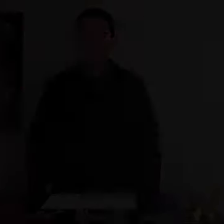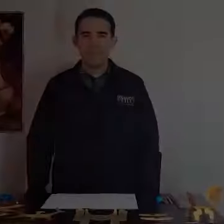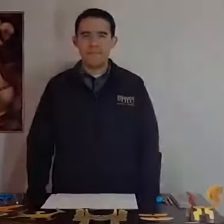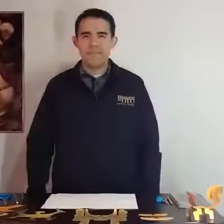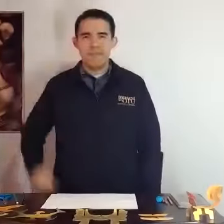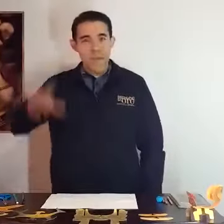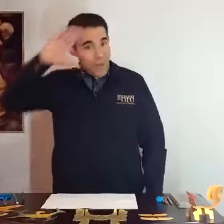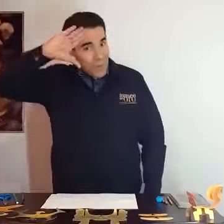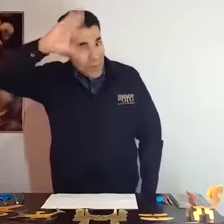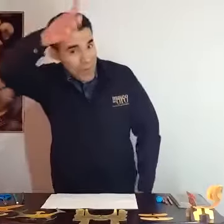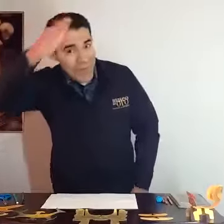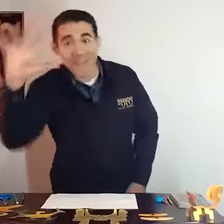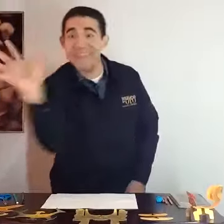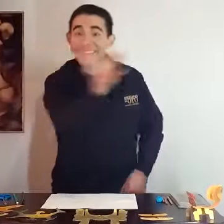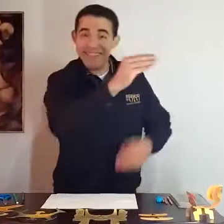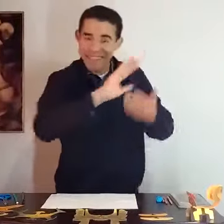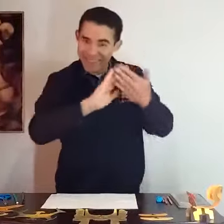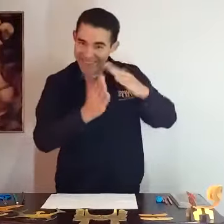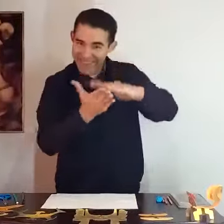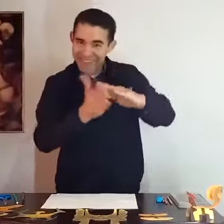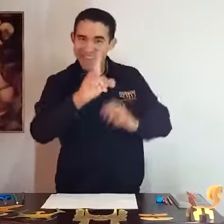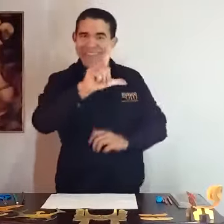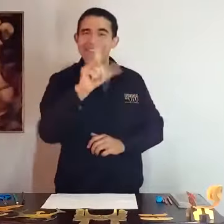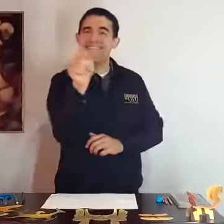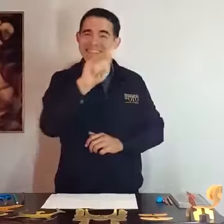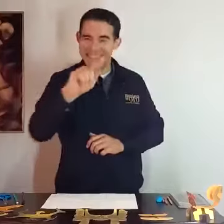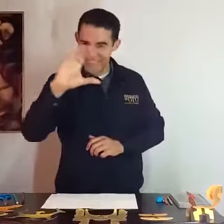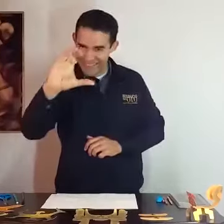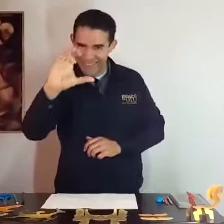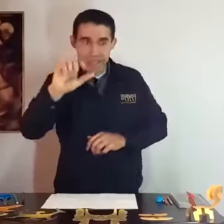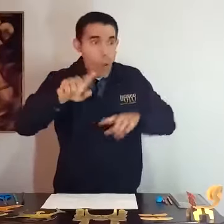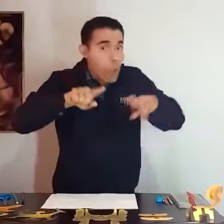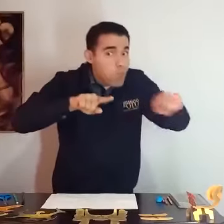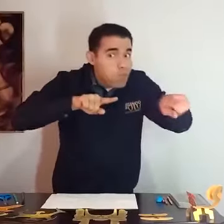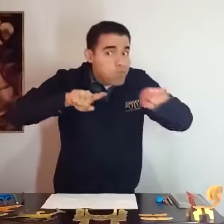Hola comunidad lengua de señas colombiana y público oyente.